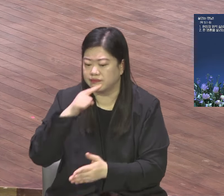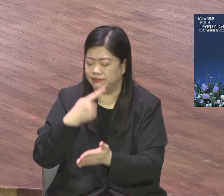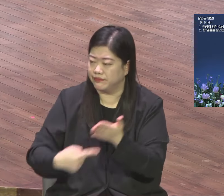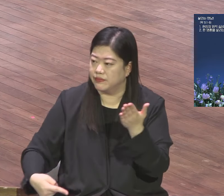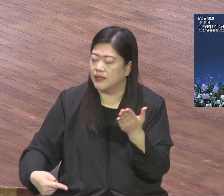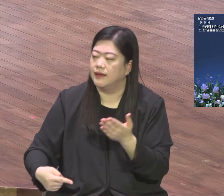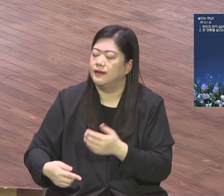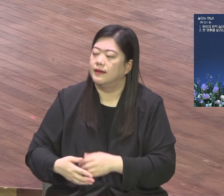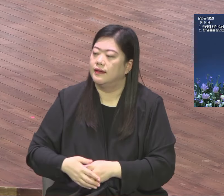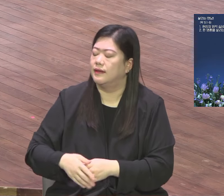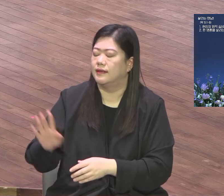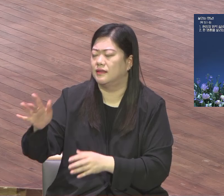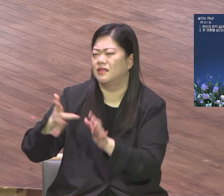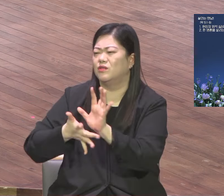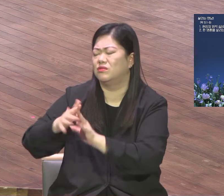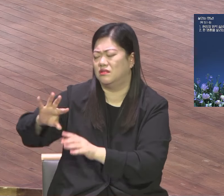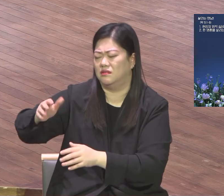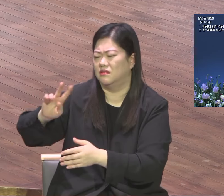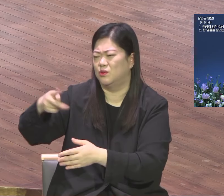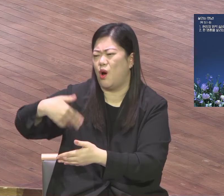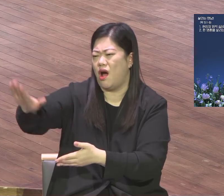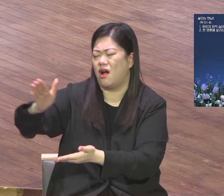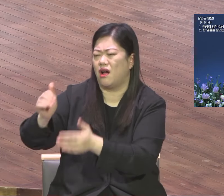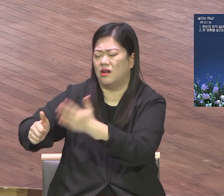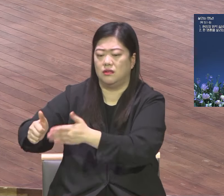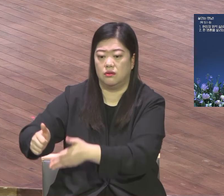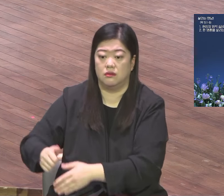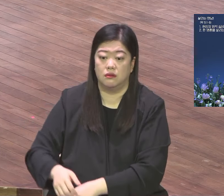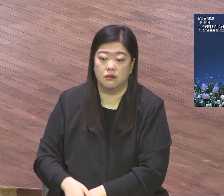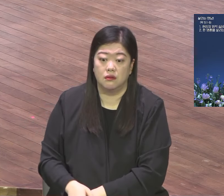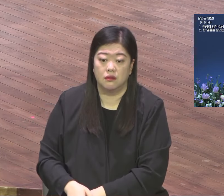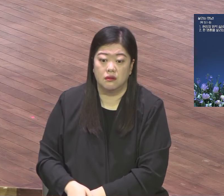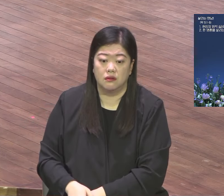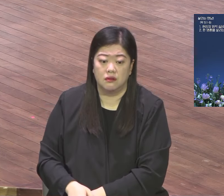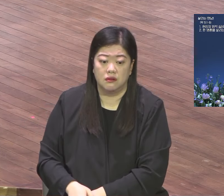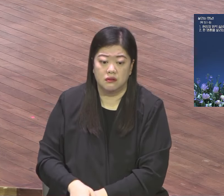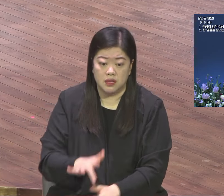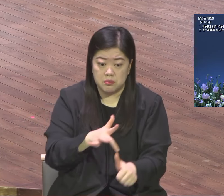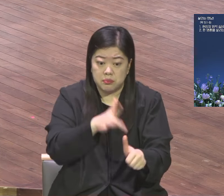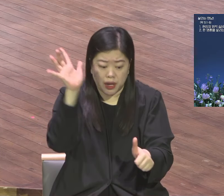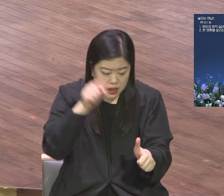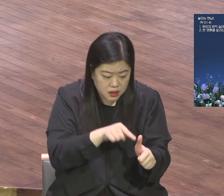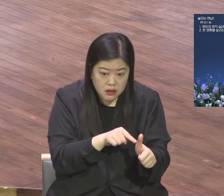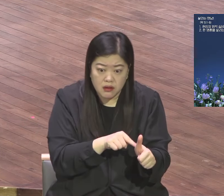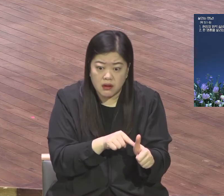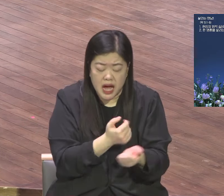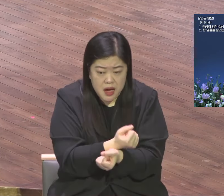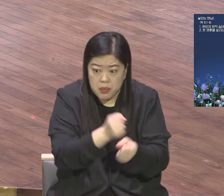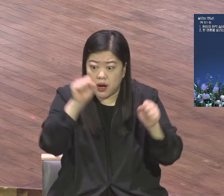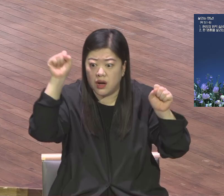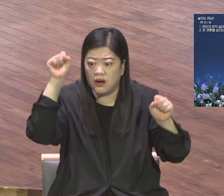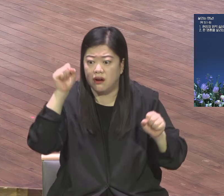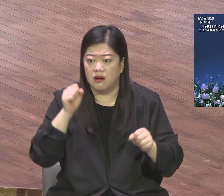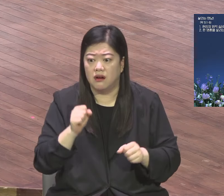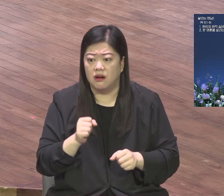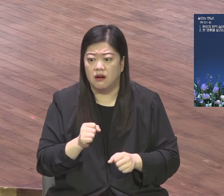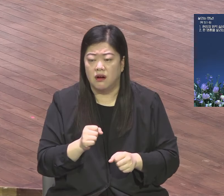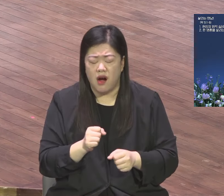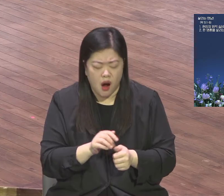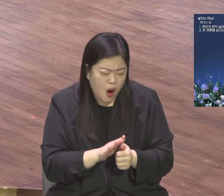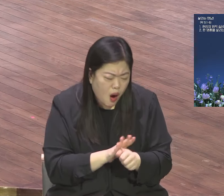이들은 한 영혼의 구원에 대해서 아무 관심이 없어요. 아무 관심이 없어. 더욱 안타까운